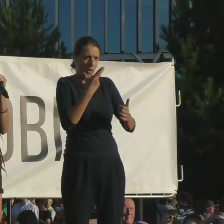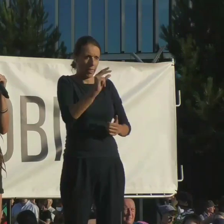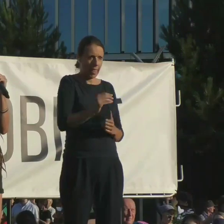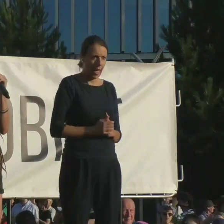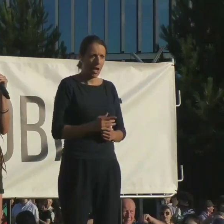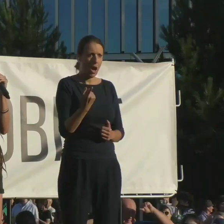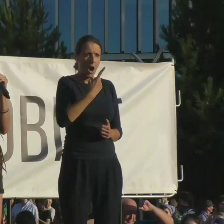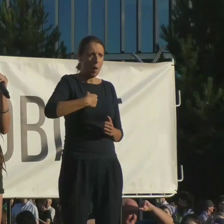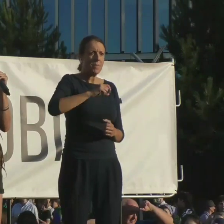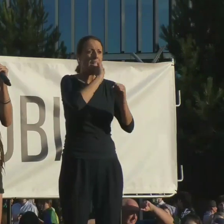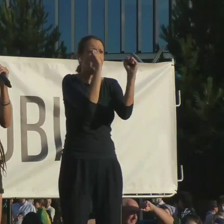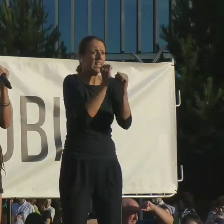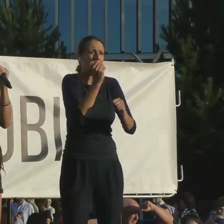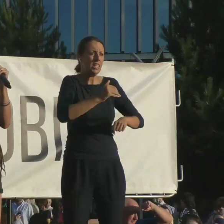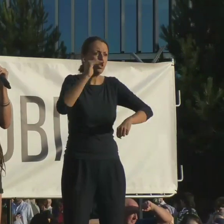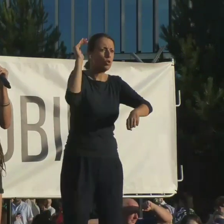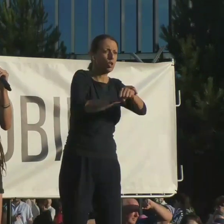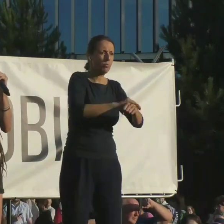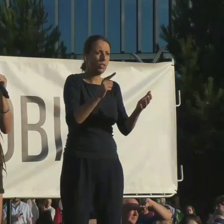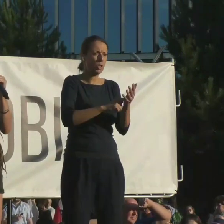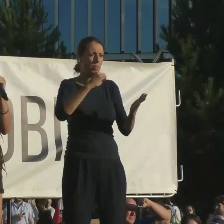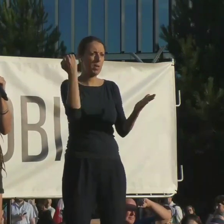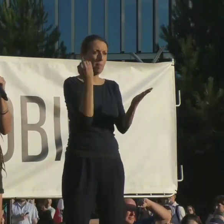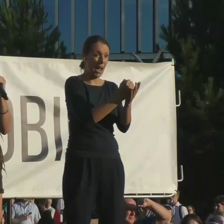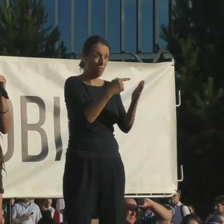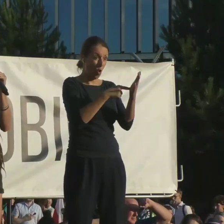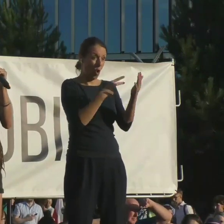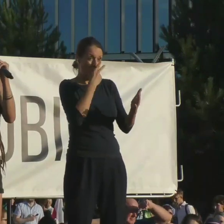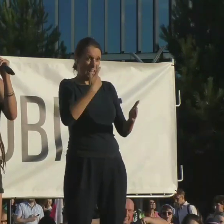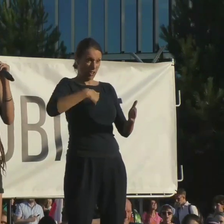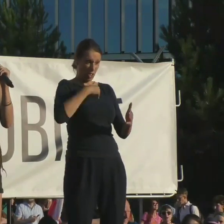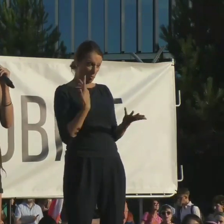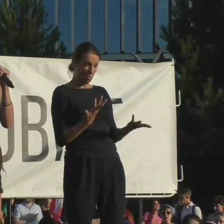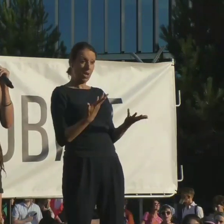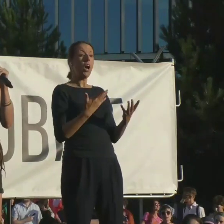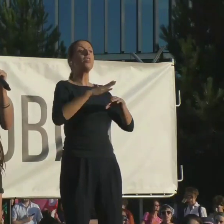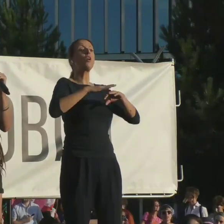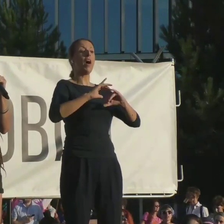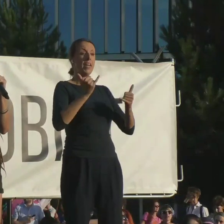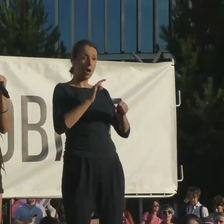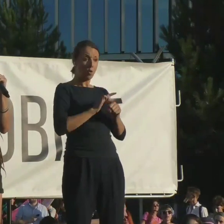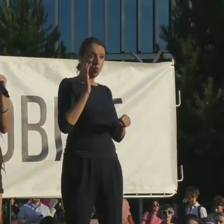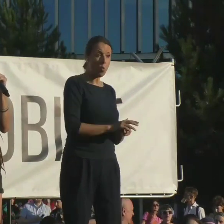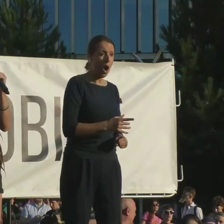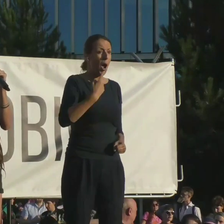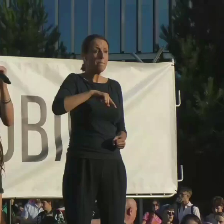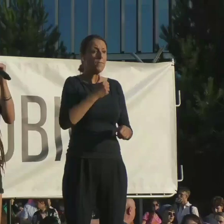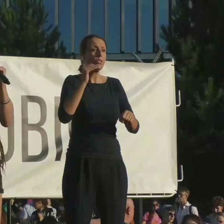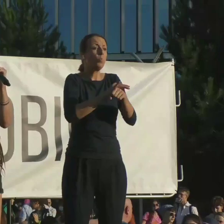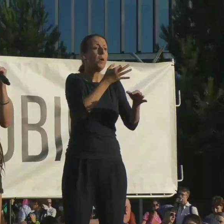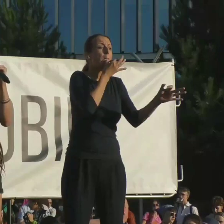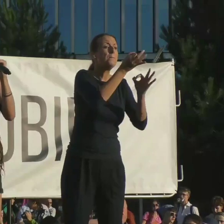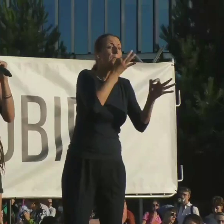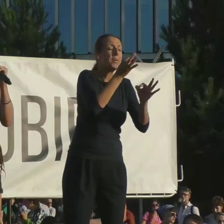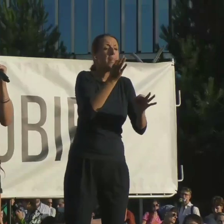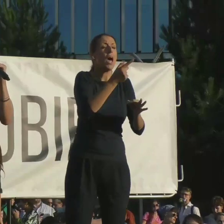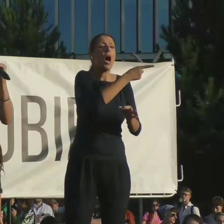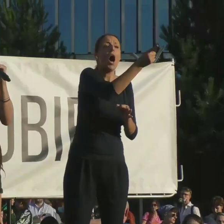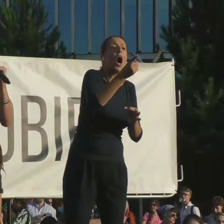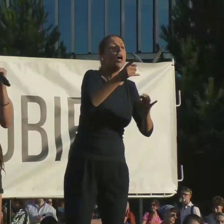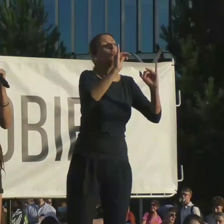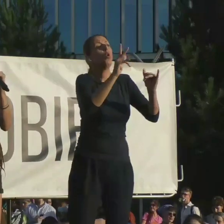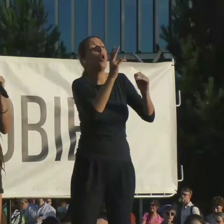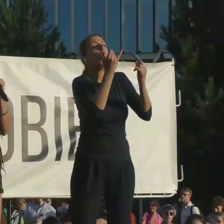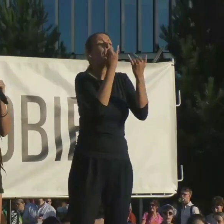prawa, które ma nas w dupie. Nie zgodzimy się na referendum, w którym ktokolwiek poza nami miałby decydować, czy